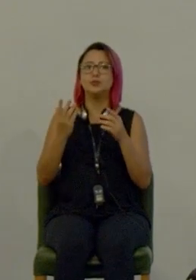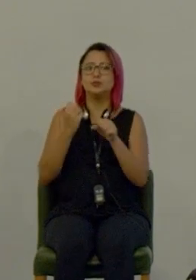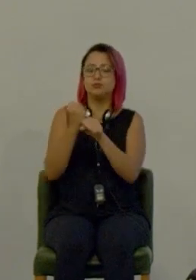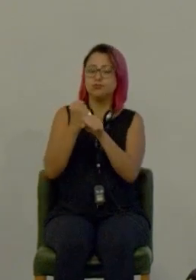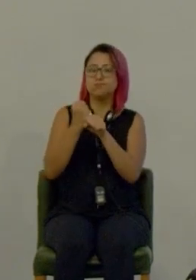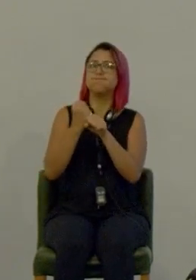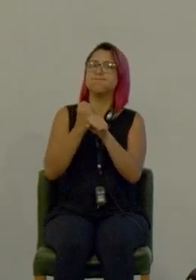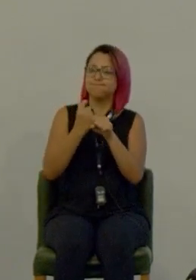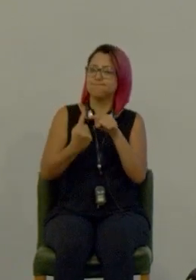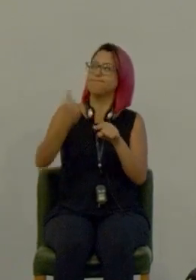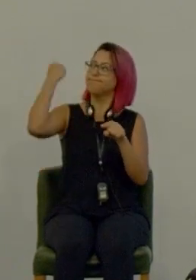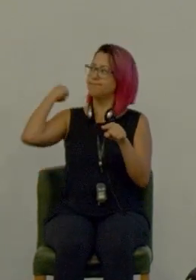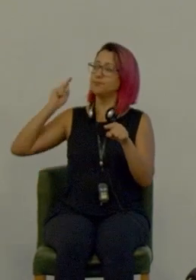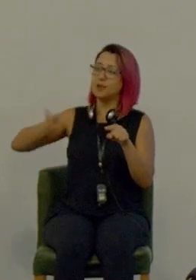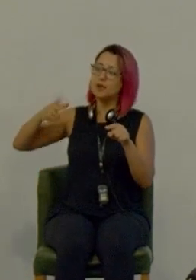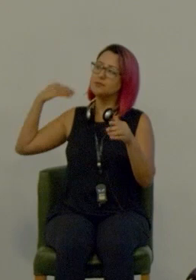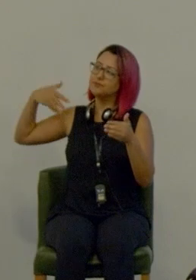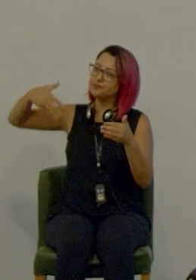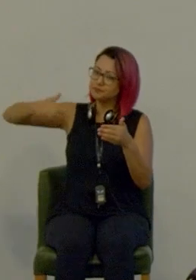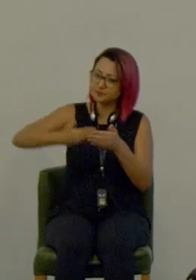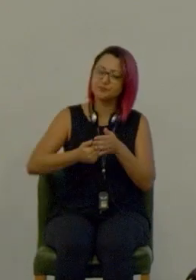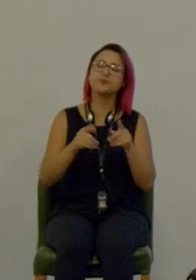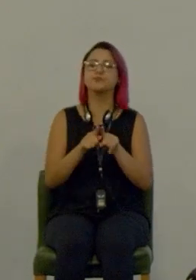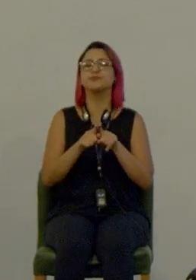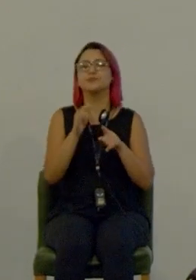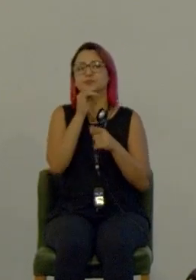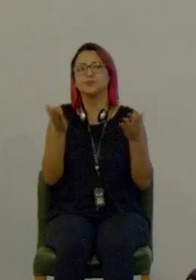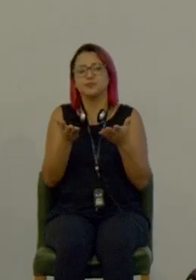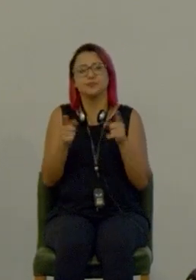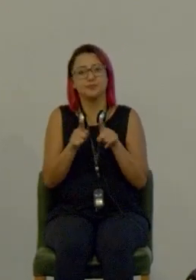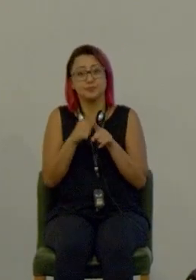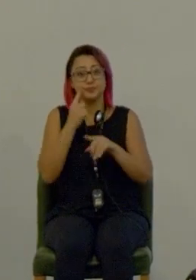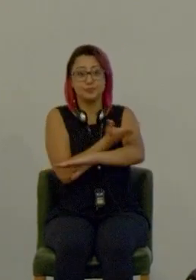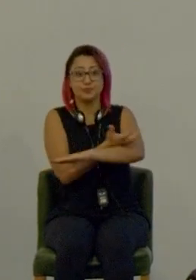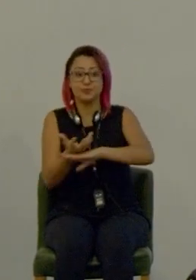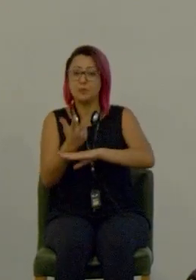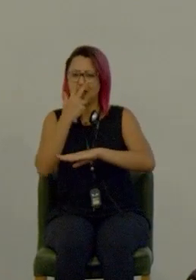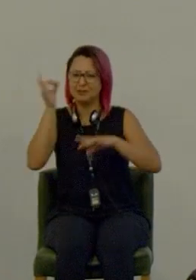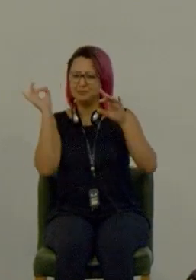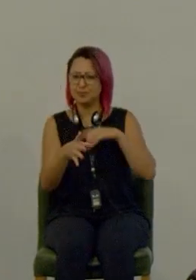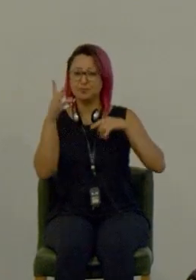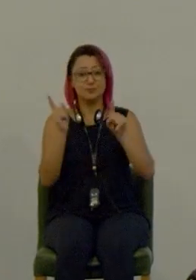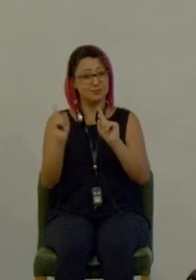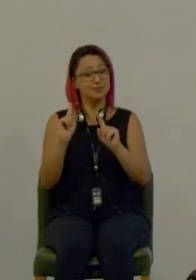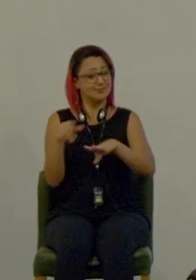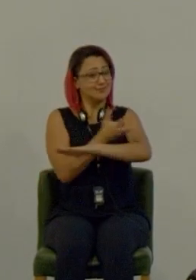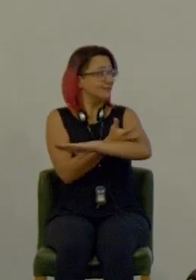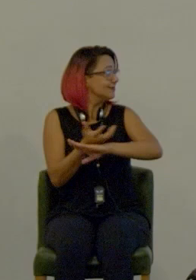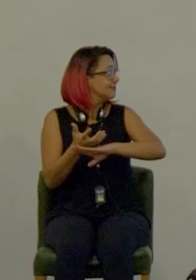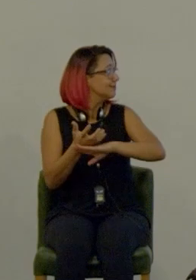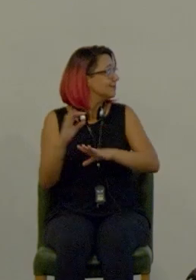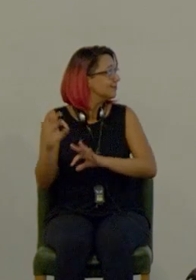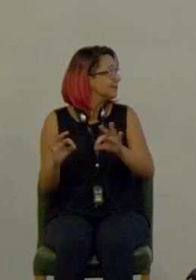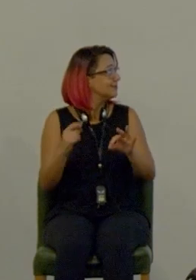exemplo, só que, né, de novo, parece um lugar abandonado, mato crescendo, né? Mas é um jardim plantado pela moradora aqui dessa casa. Tem uma bananeira